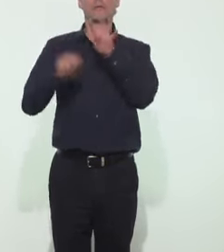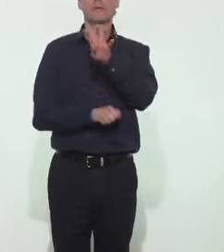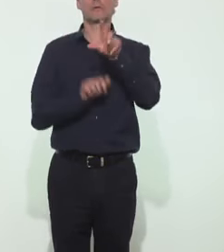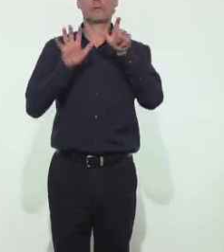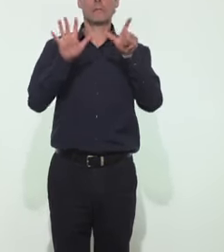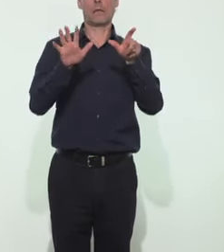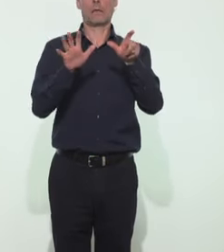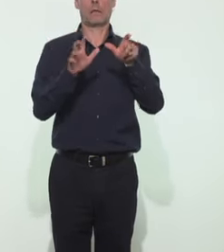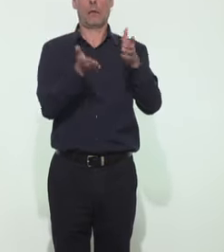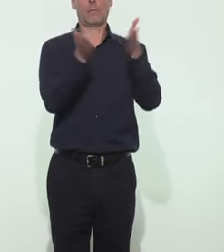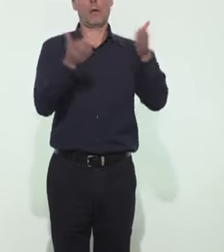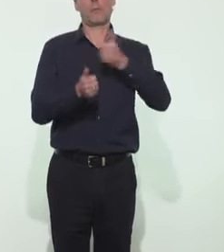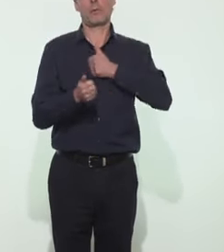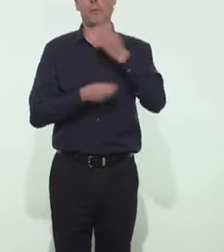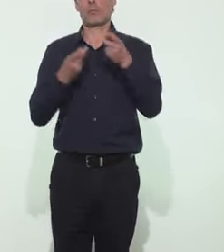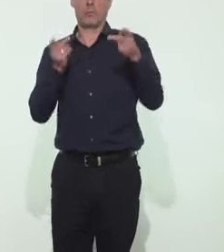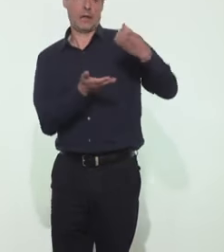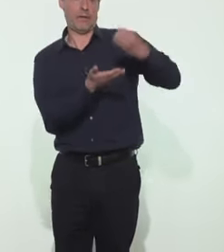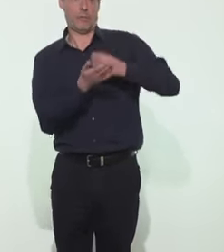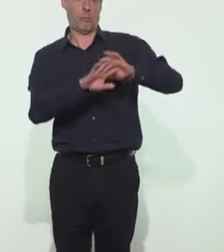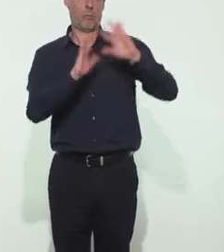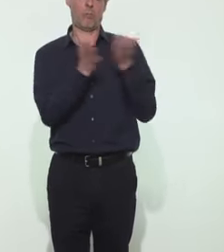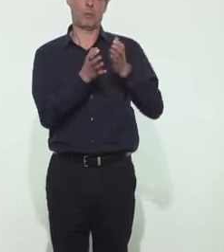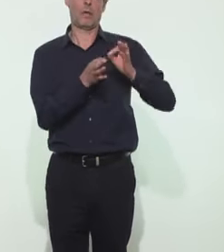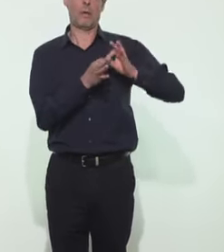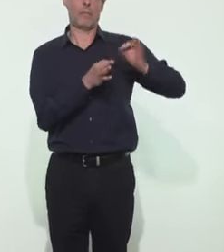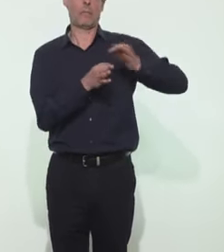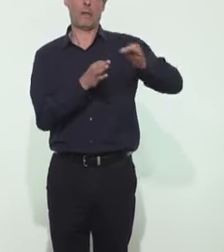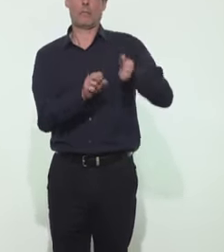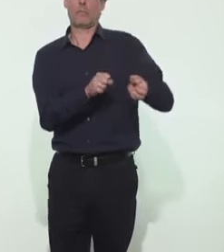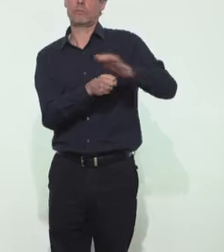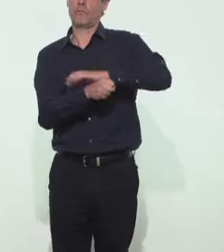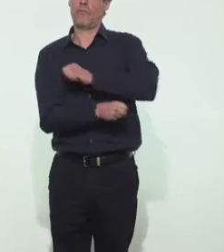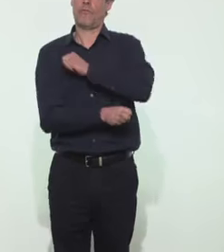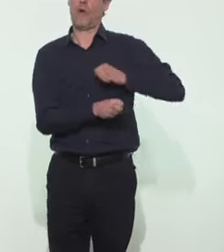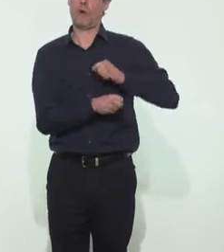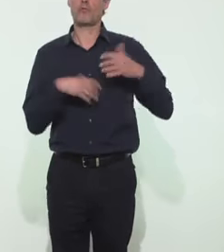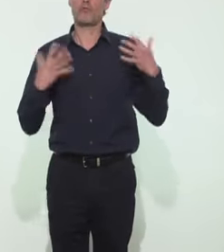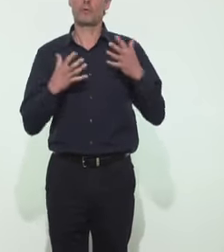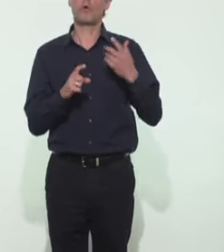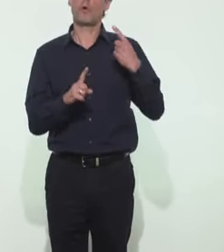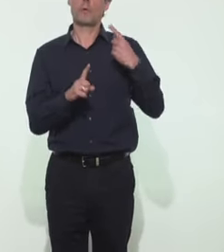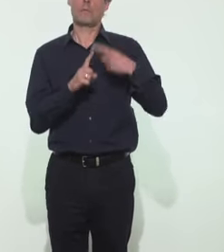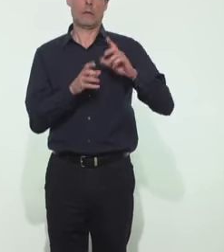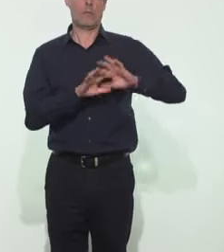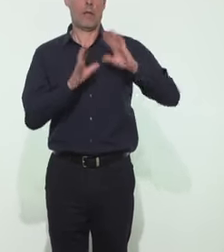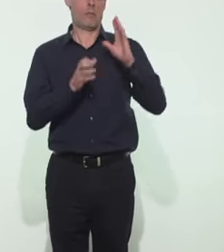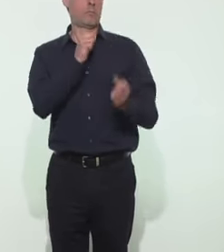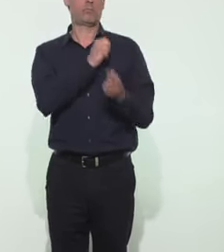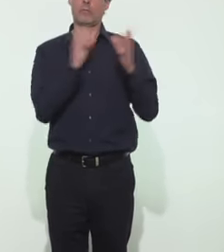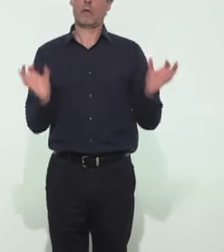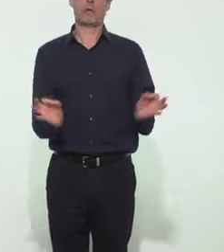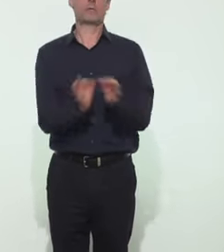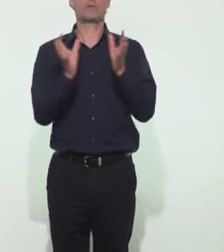et privés démontre l'impact très sévère du coronavirus et de cette épidémie exceptionnelle